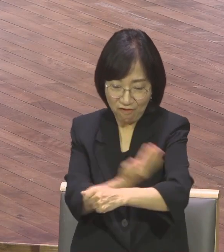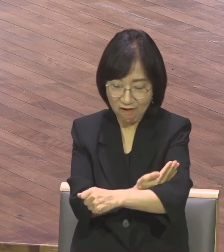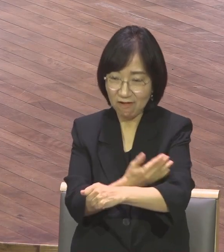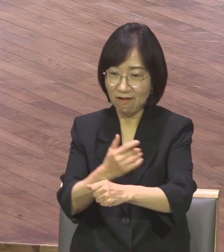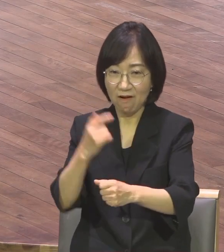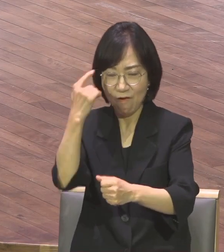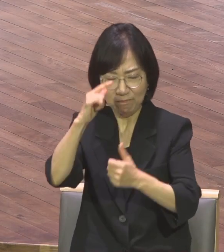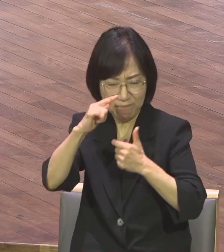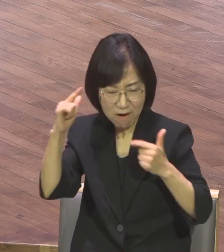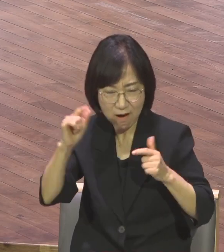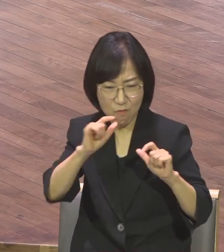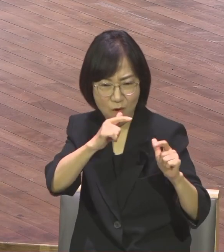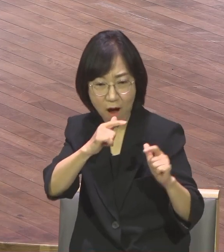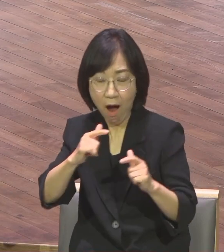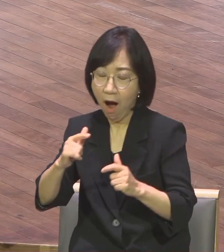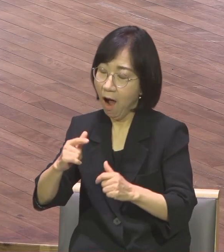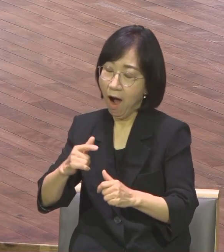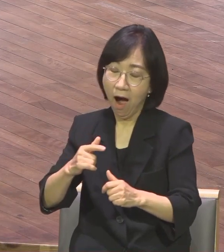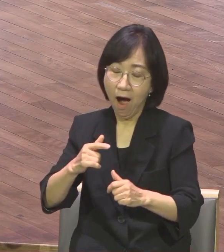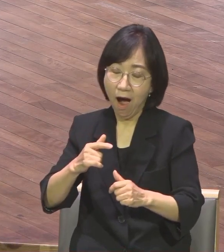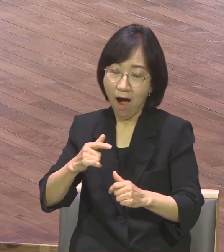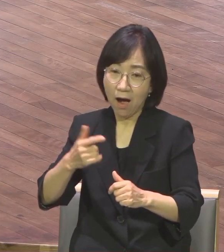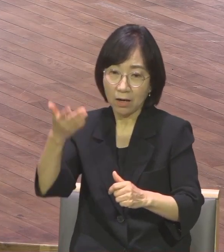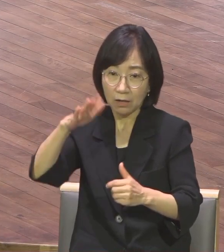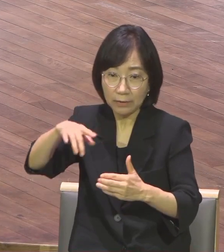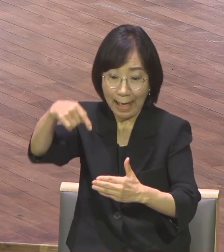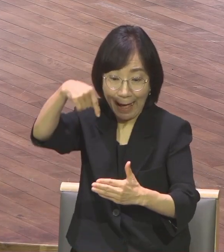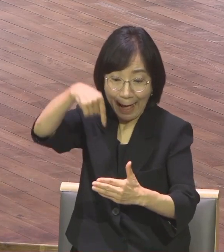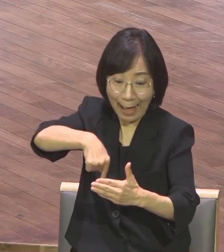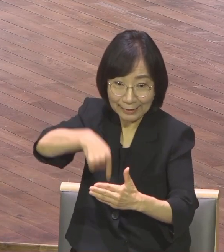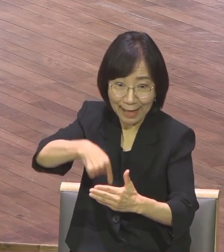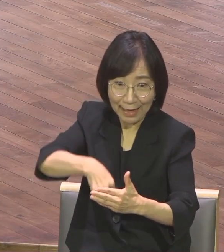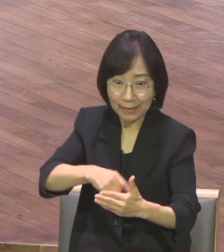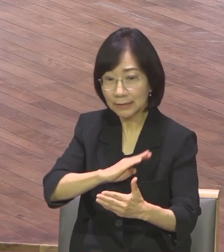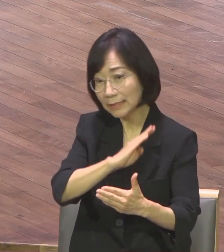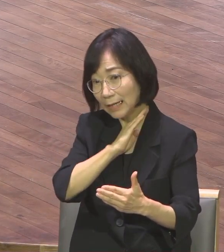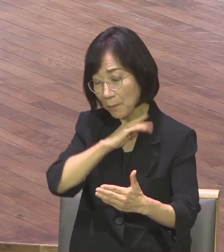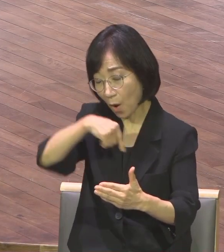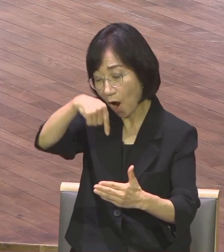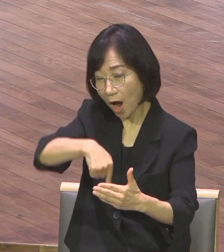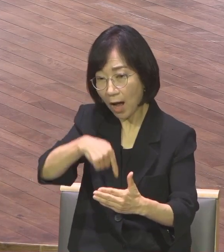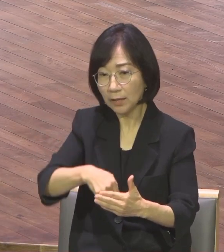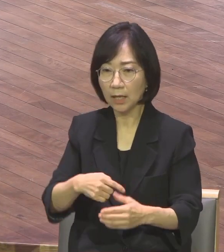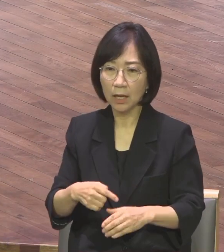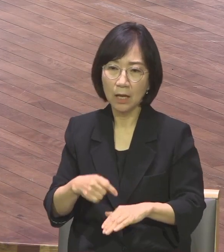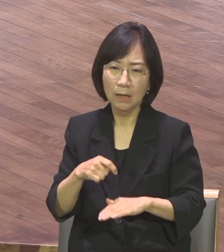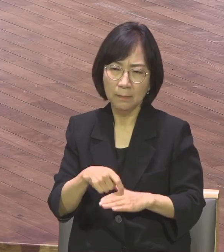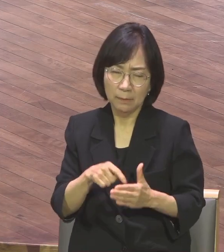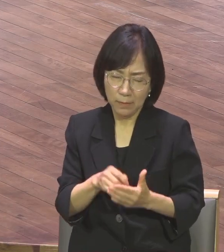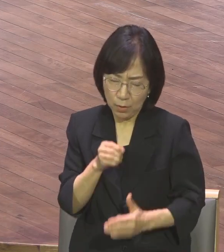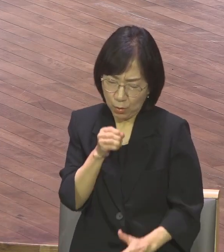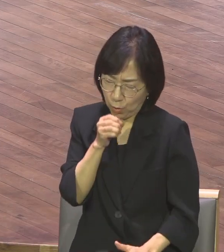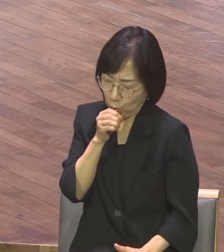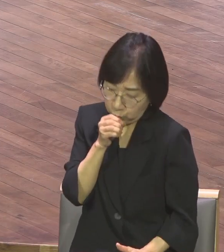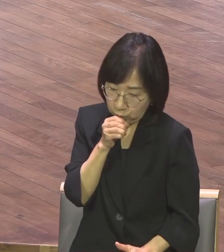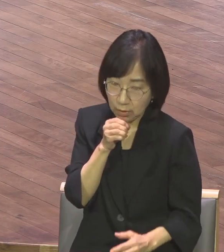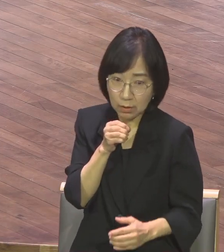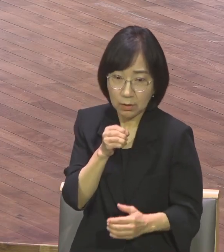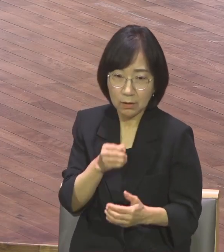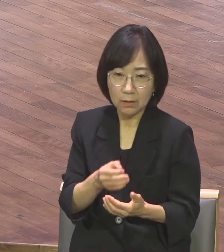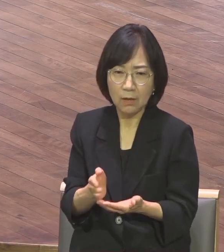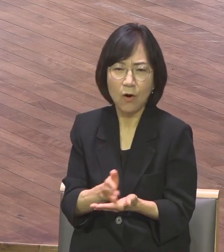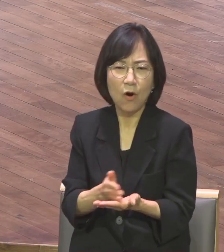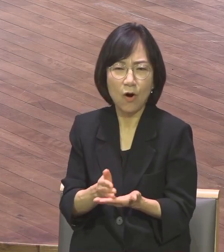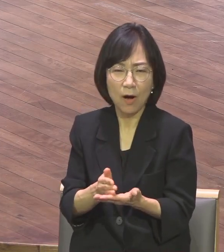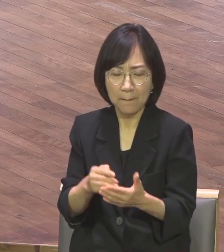명예 권력 그거 가지고 결코 채워지지 않는 그 뭔가 자기 가슴 속에, 자기 마음 속에